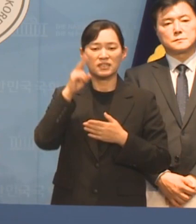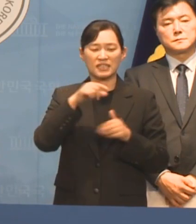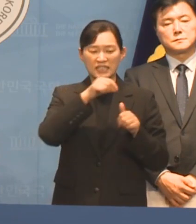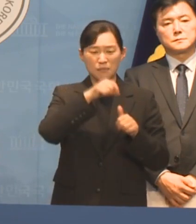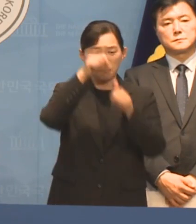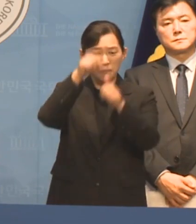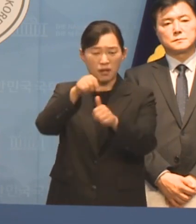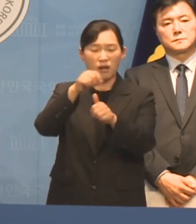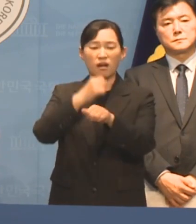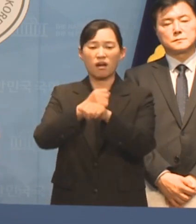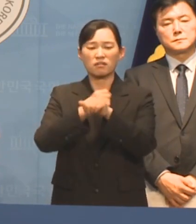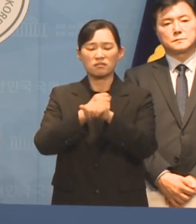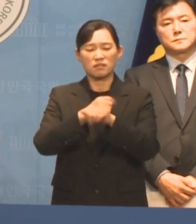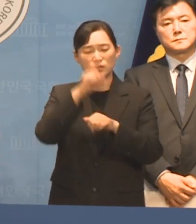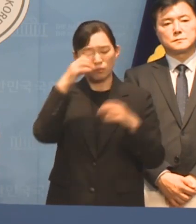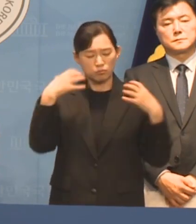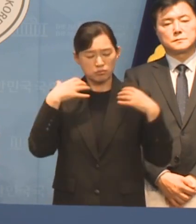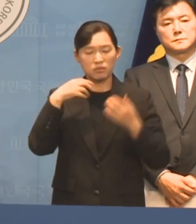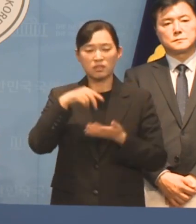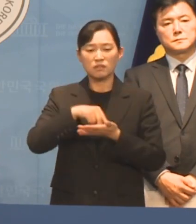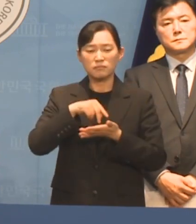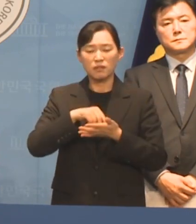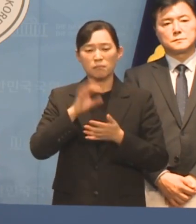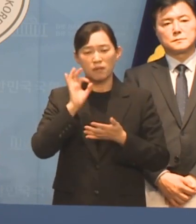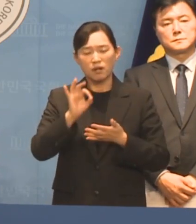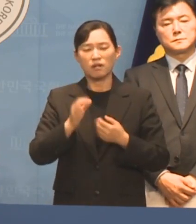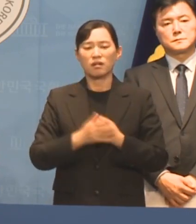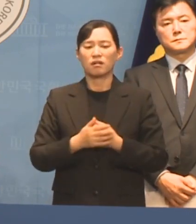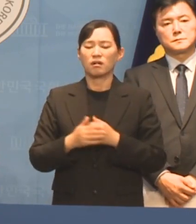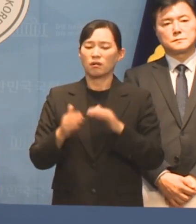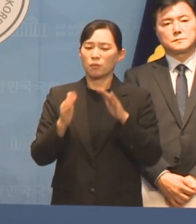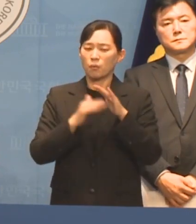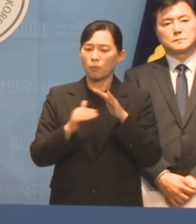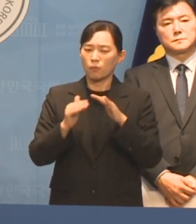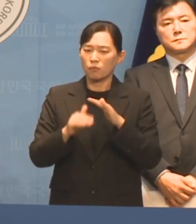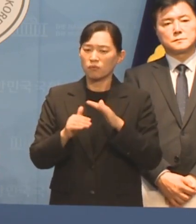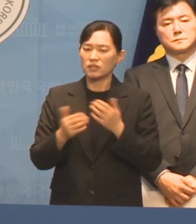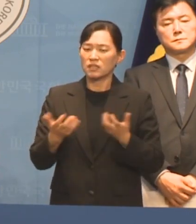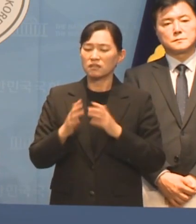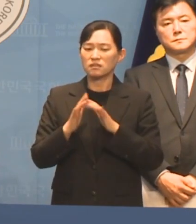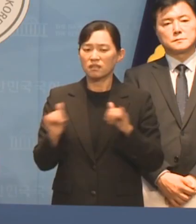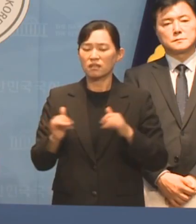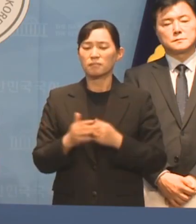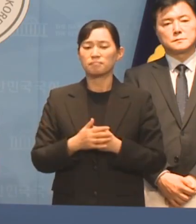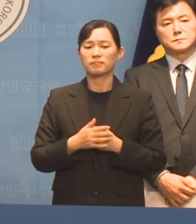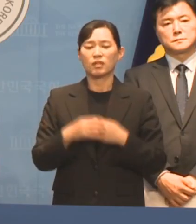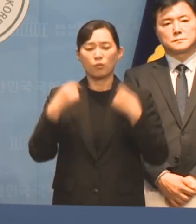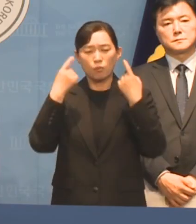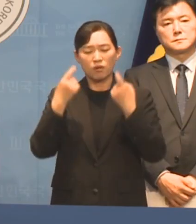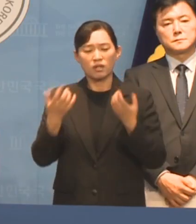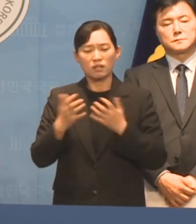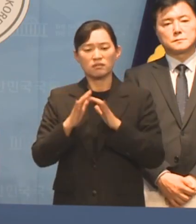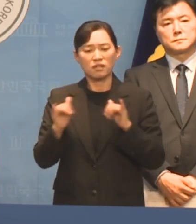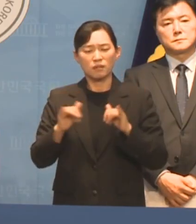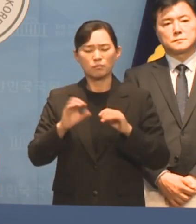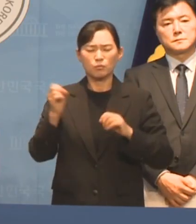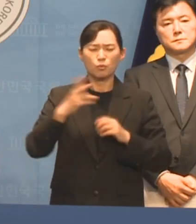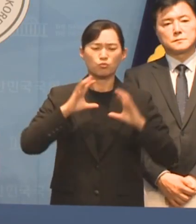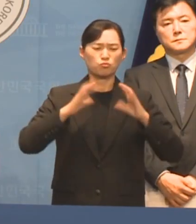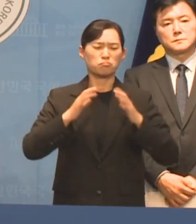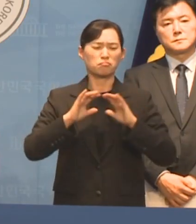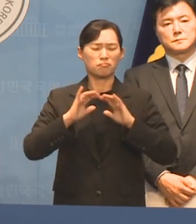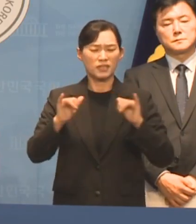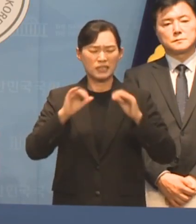낙하산을 임명하려는 정부의 행태는 공사 구성원과 관광 산업 종사자, 더 나아가 국민을 농락하는